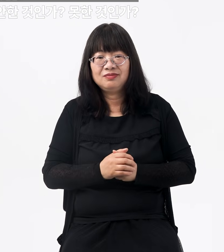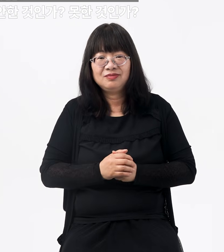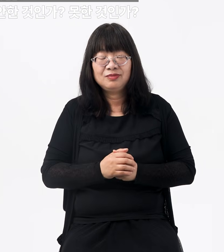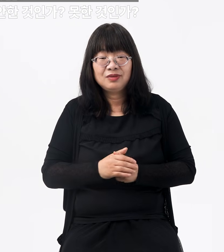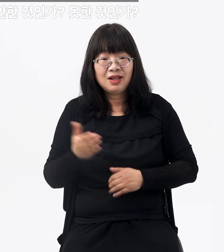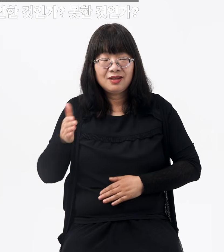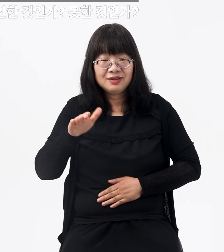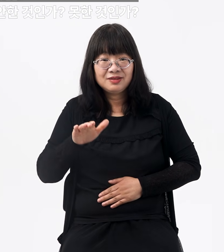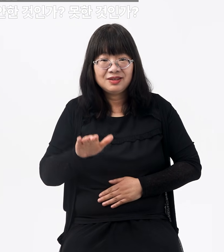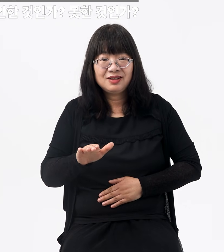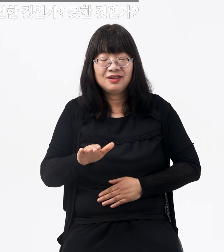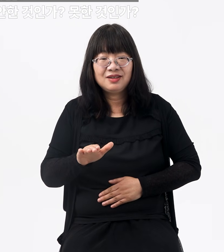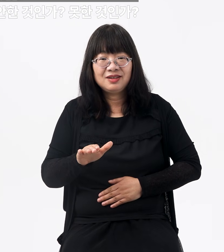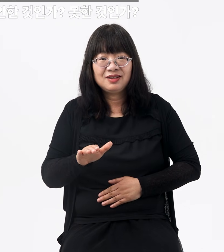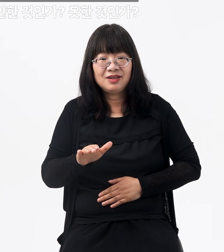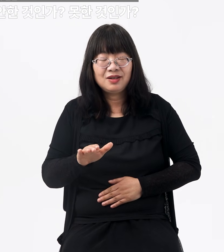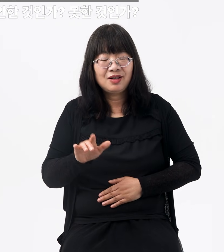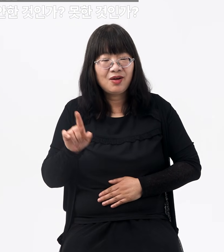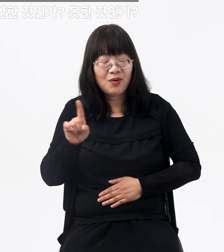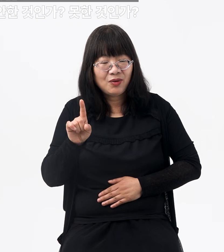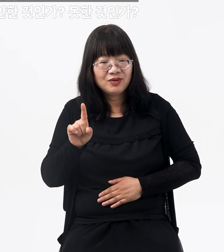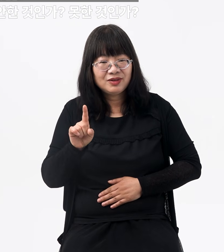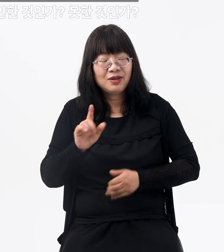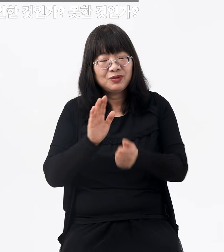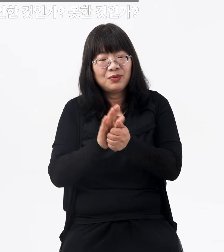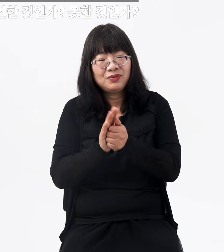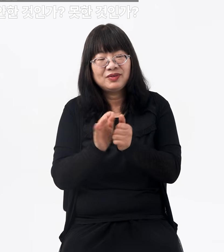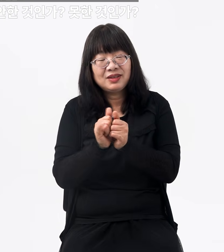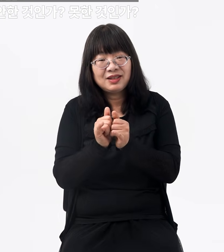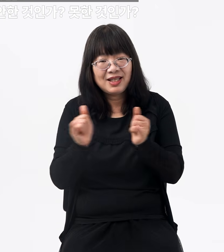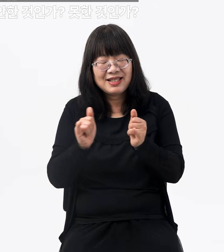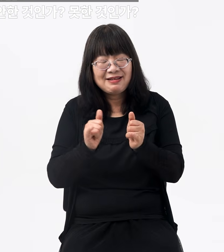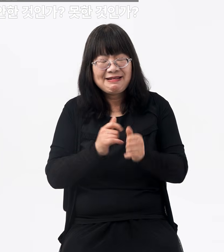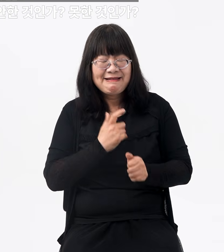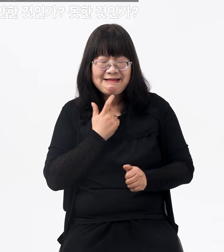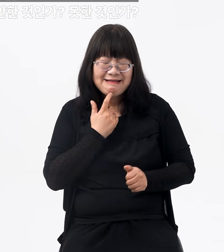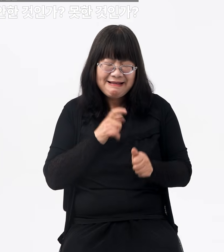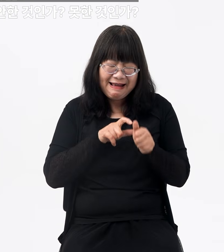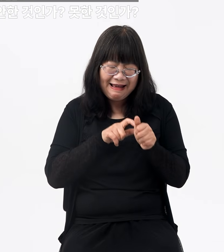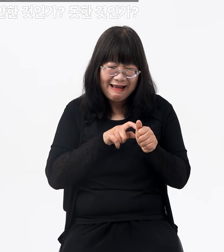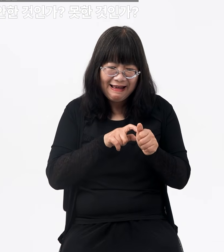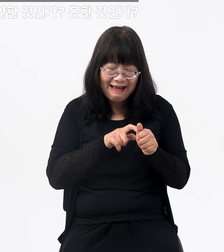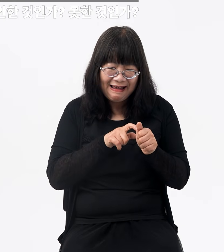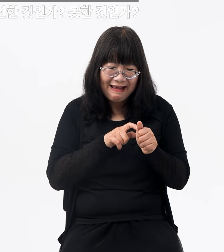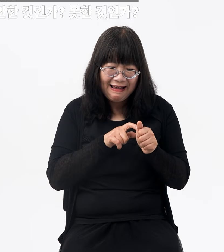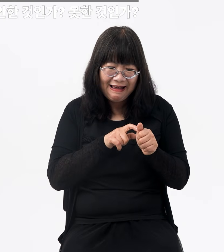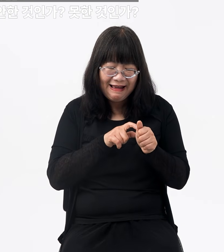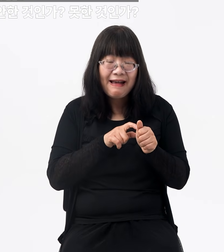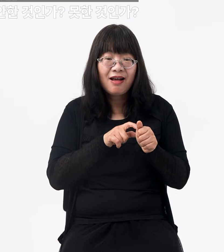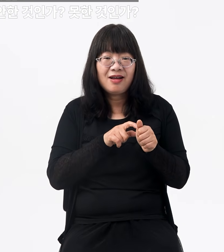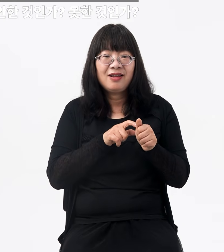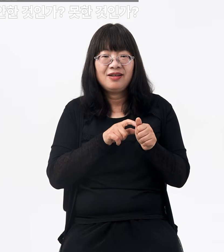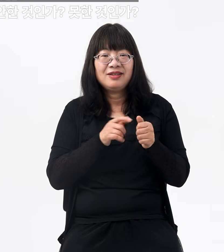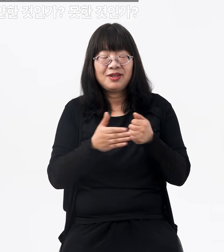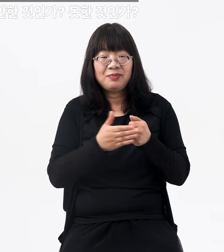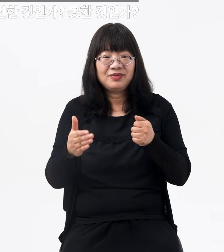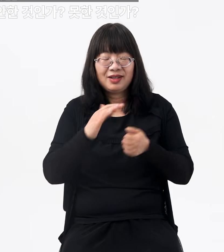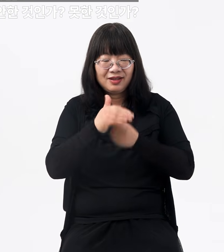우리 어쨌든 옆에 어느 동료의 정말 끈질긴 독촉에 의해서